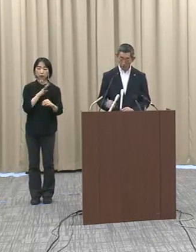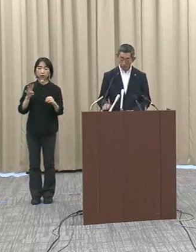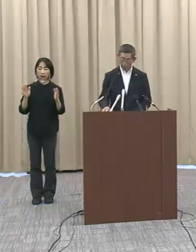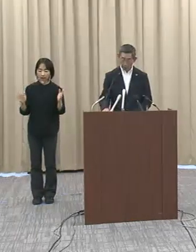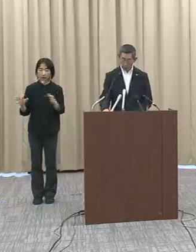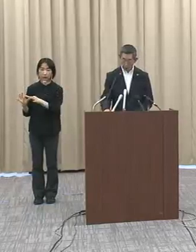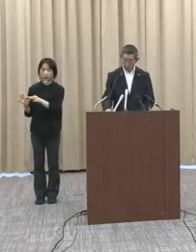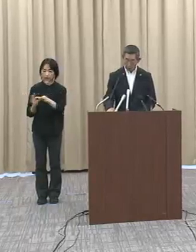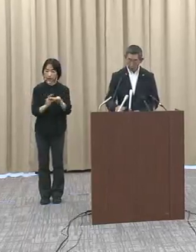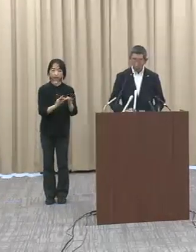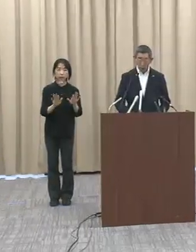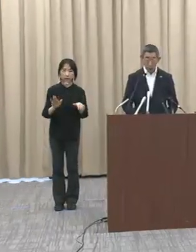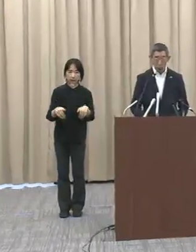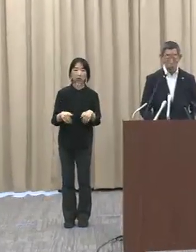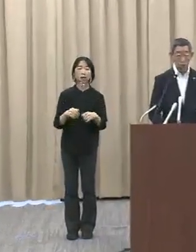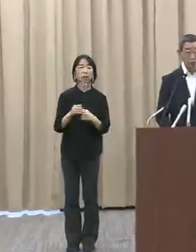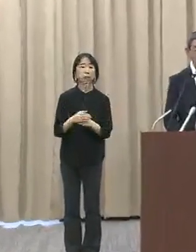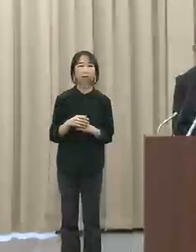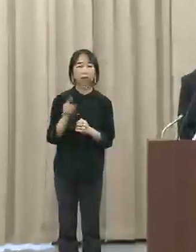ますか。